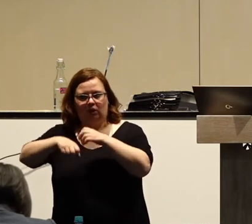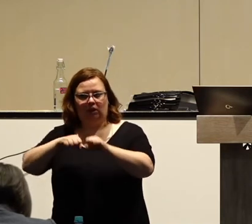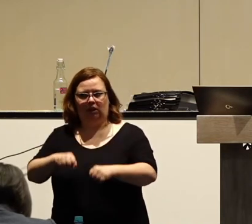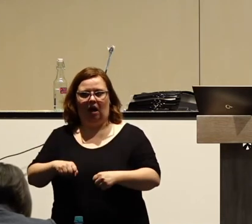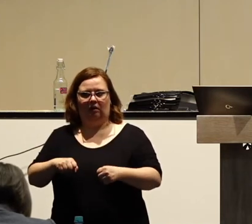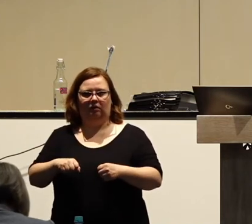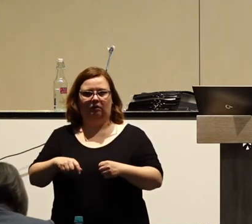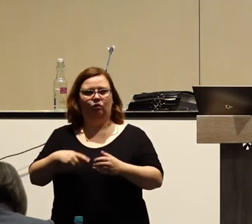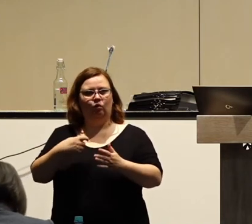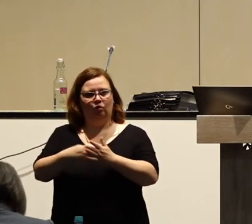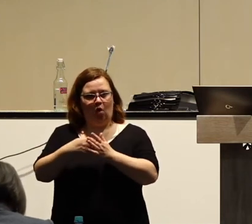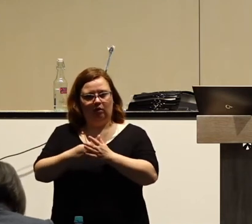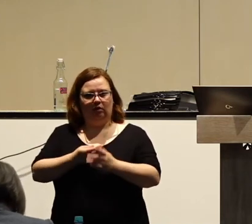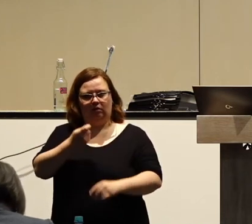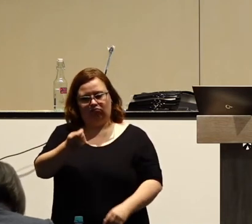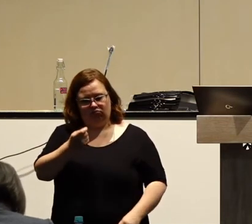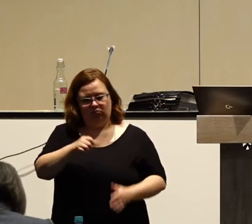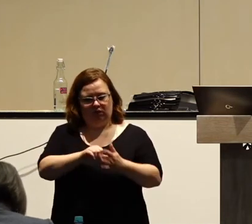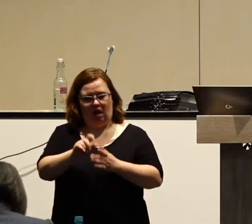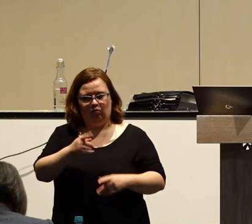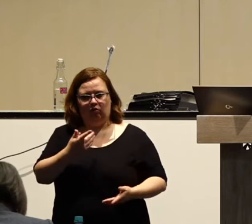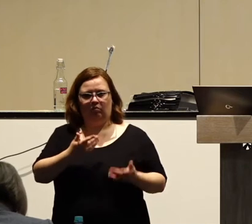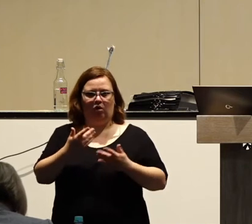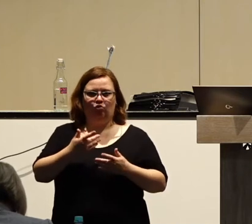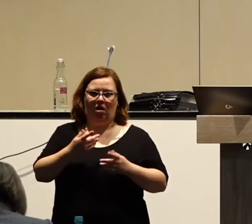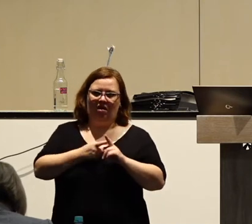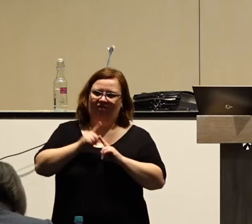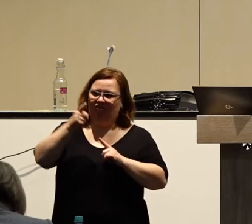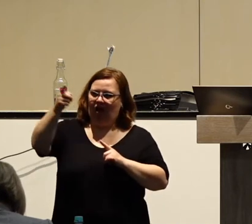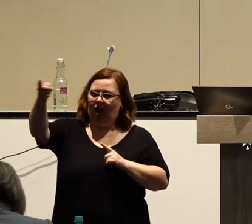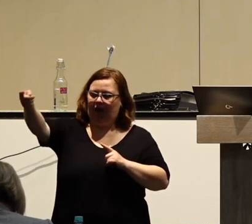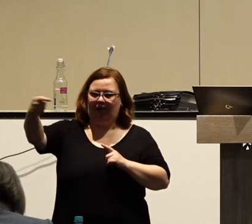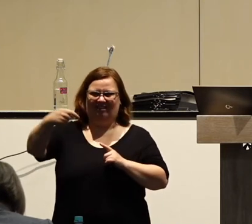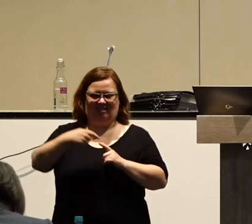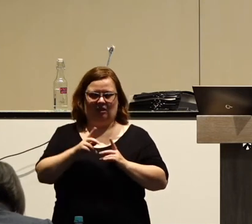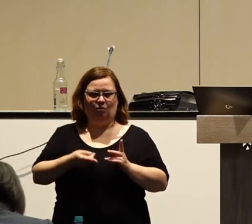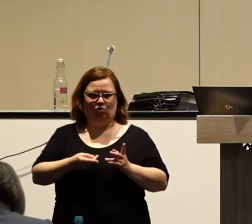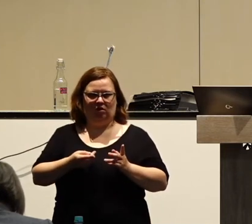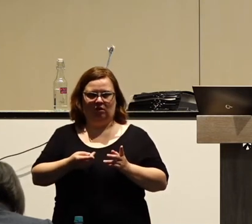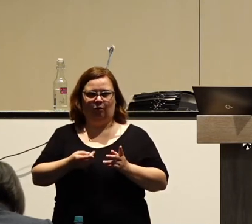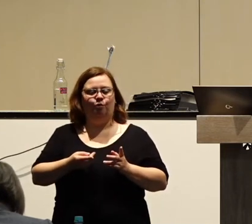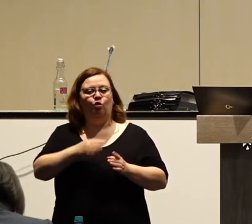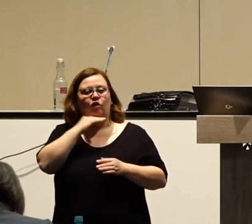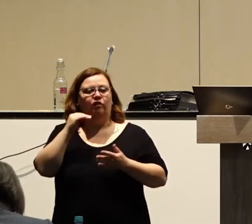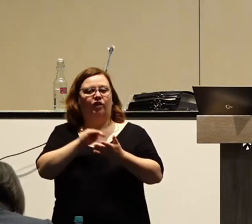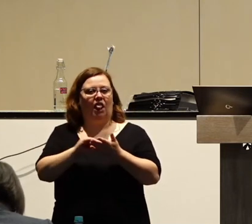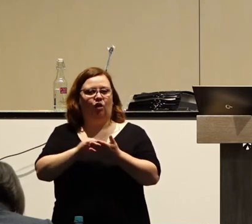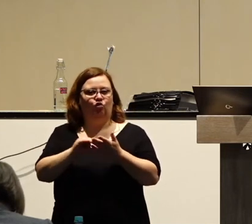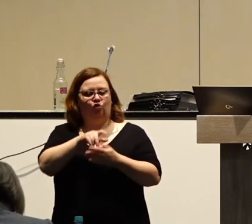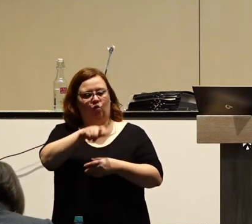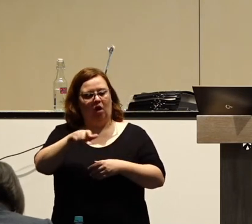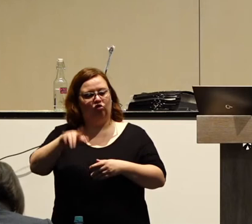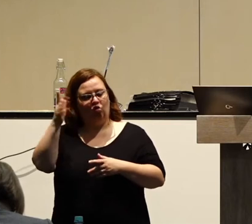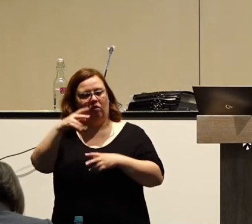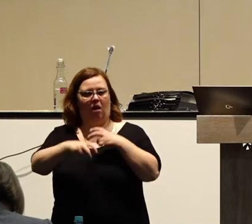Die kosten natürlich einen Beitrag, manchmal sind weite Wege zurückzulegen und viele Schülerinnen und Schüler nutzen